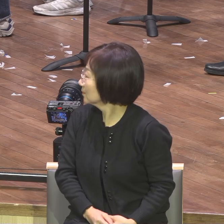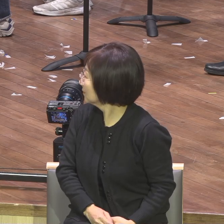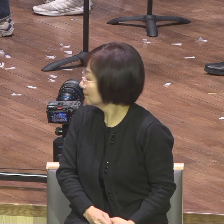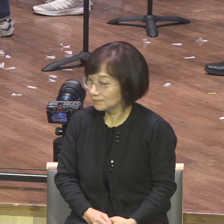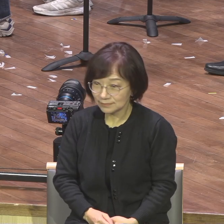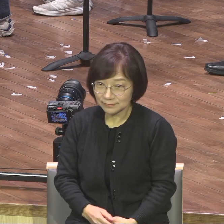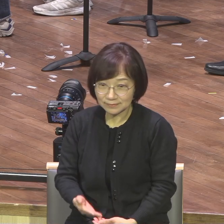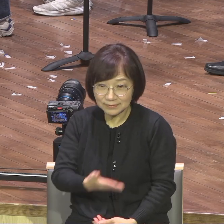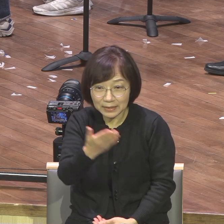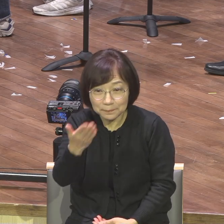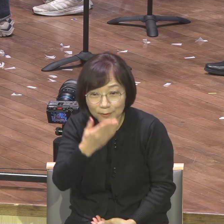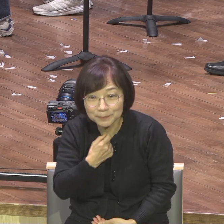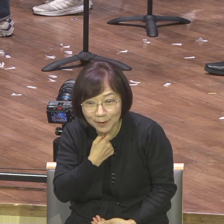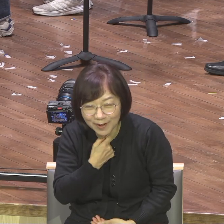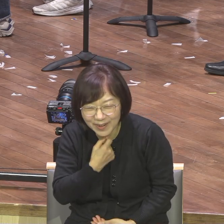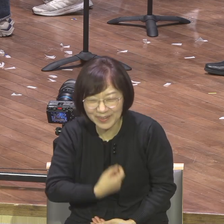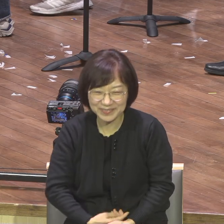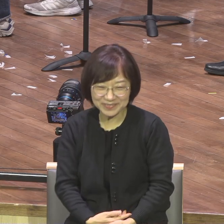먹고 싶죠?